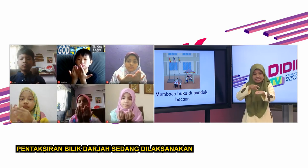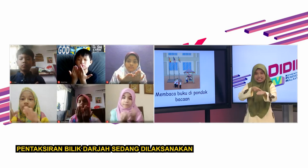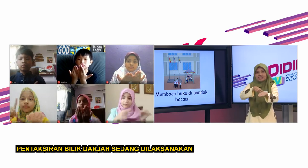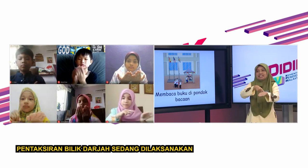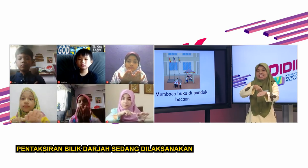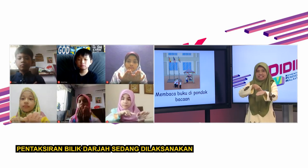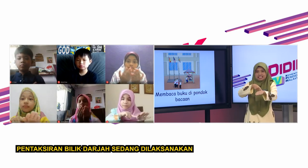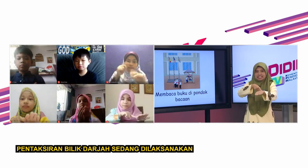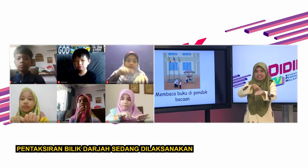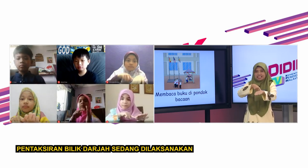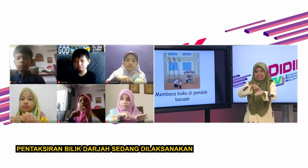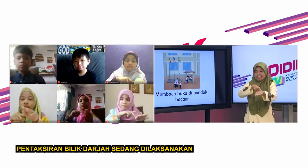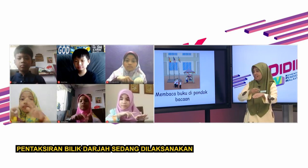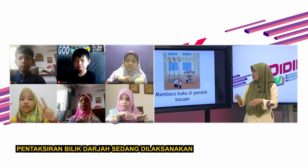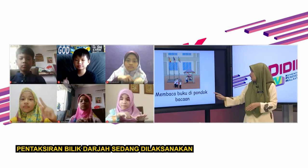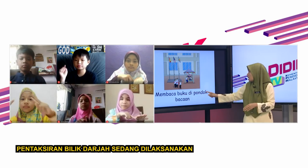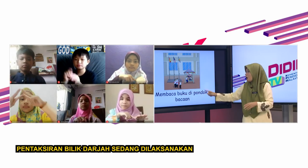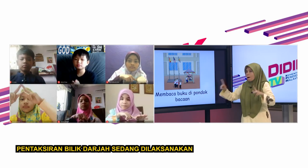Di.